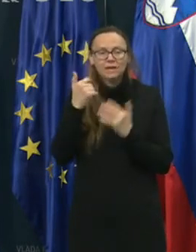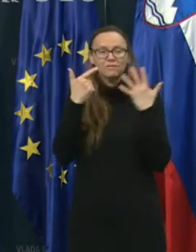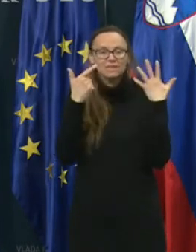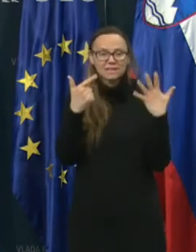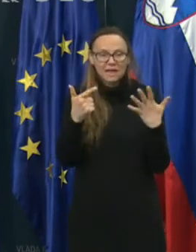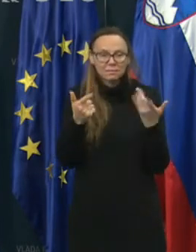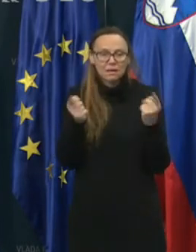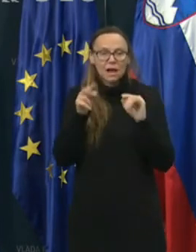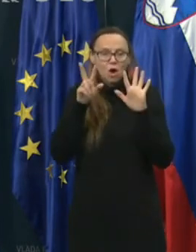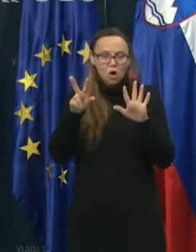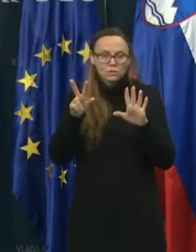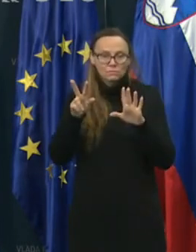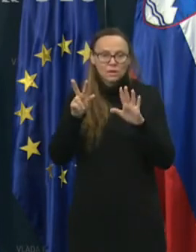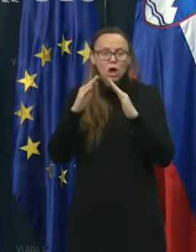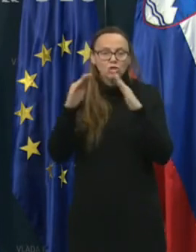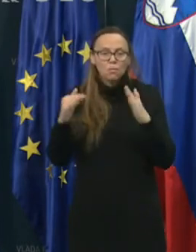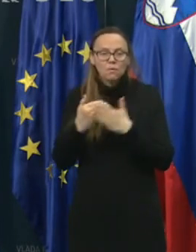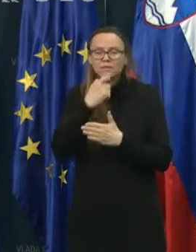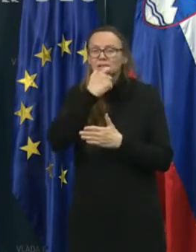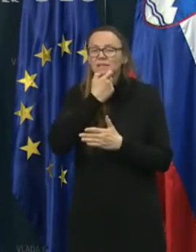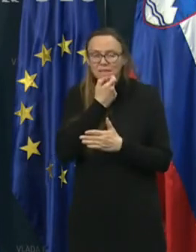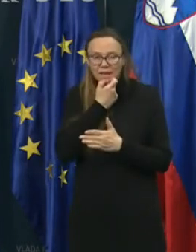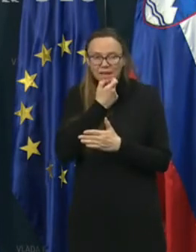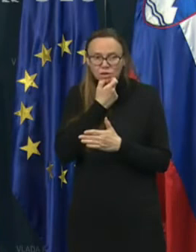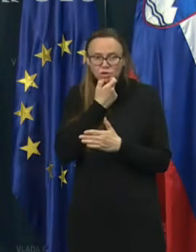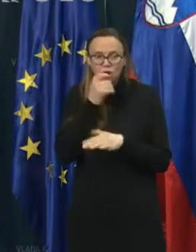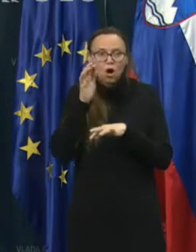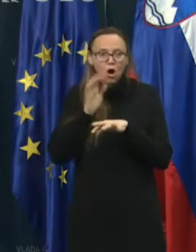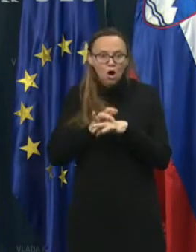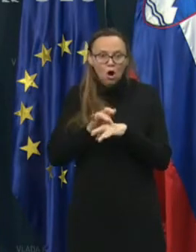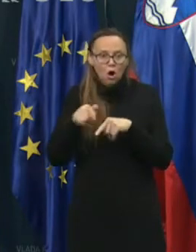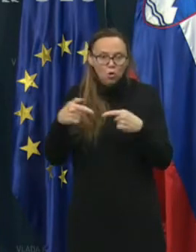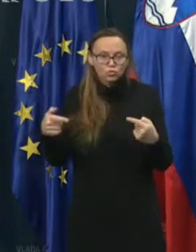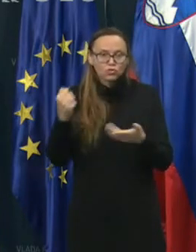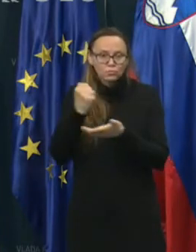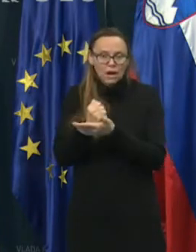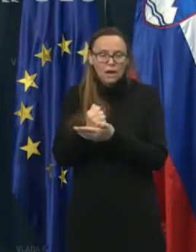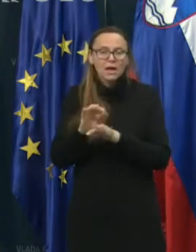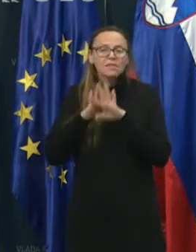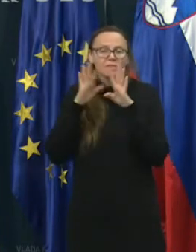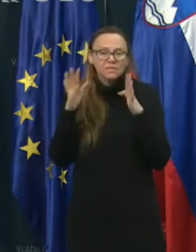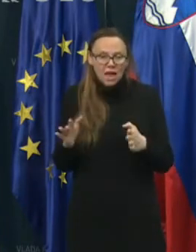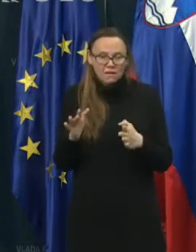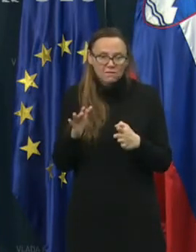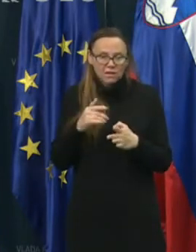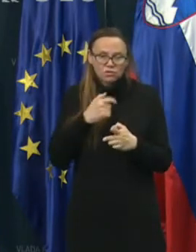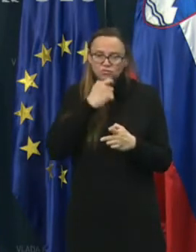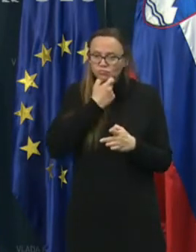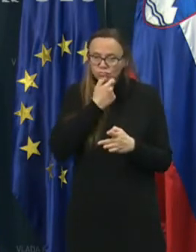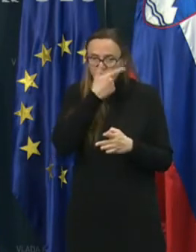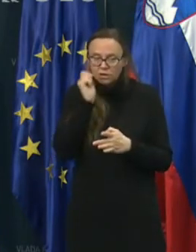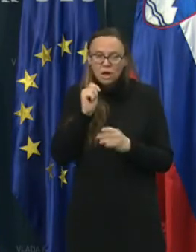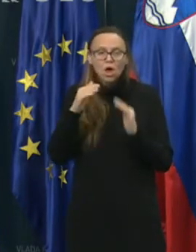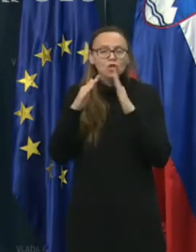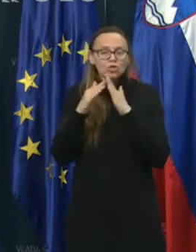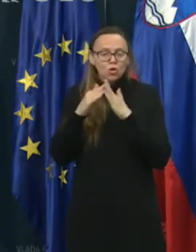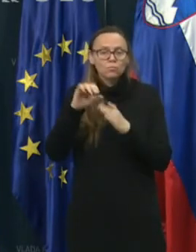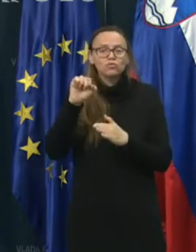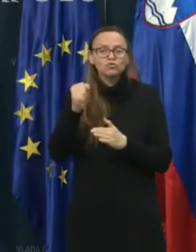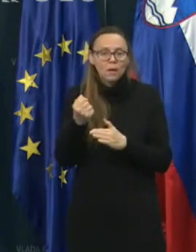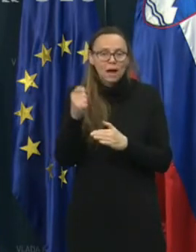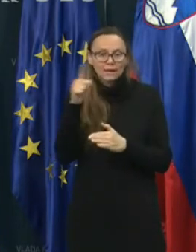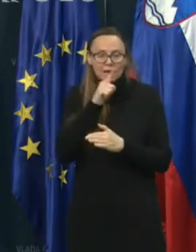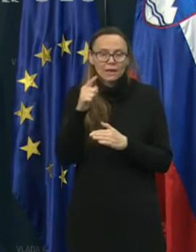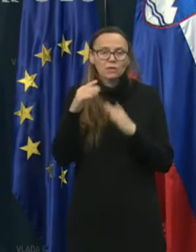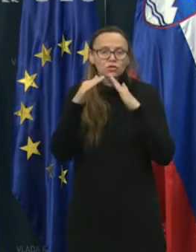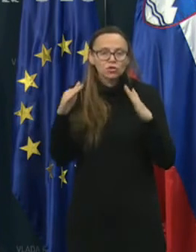ali 8 domovih za starejše okužba potrjena. Največ okuženih stanovalcev je v domu v Šmarjah in pa